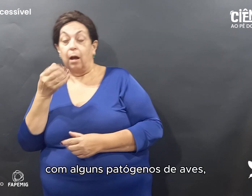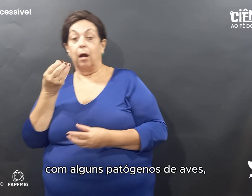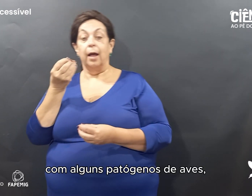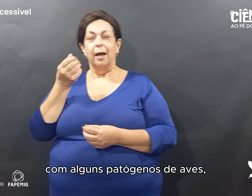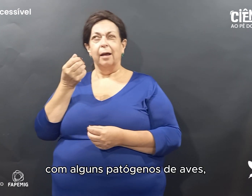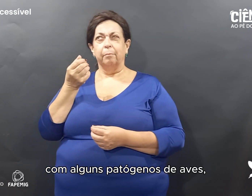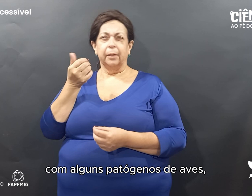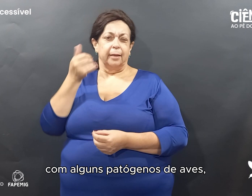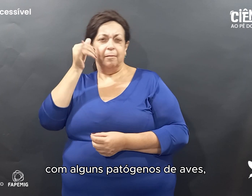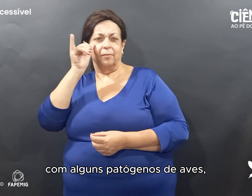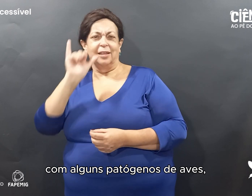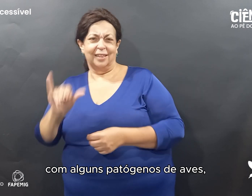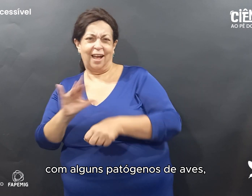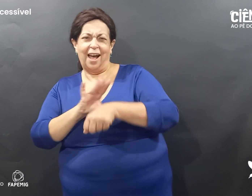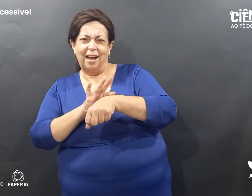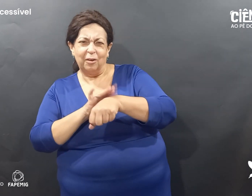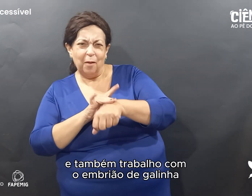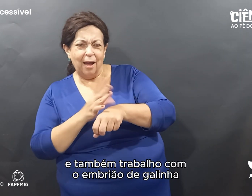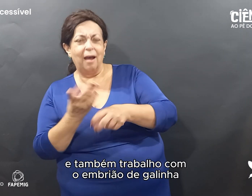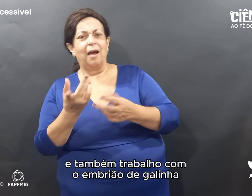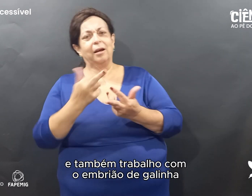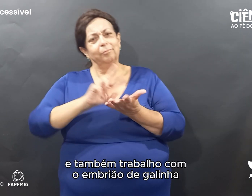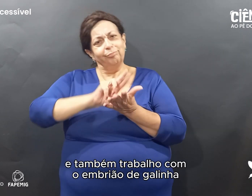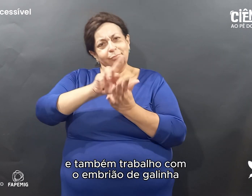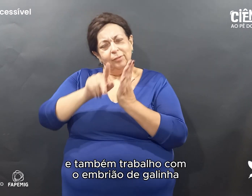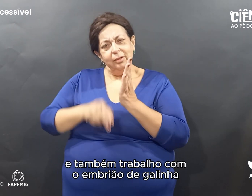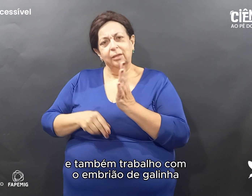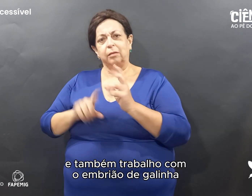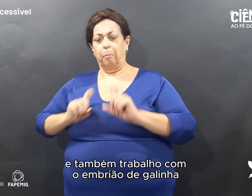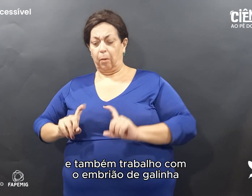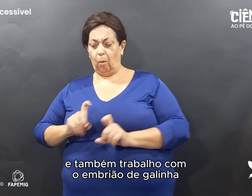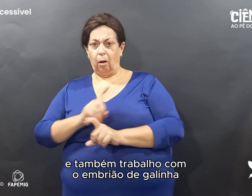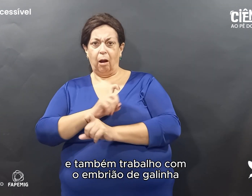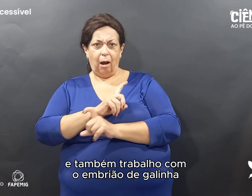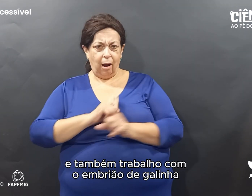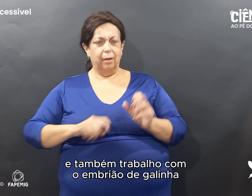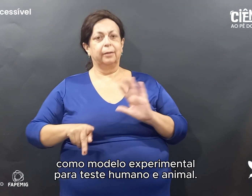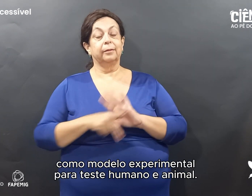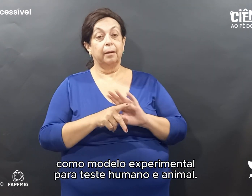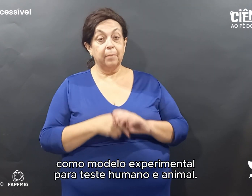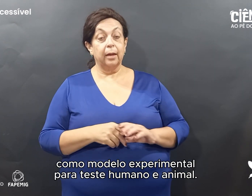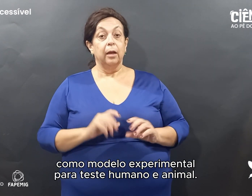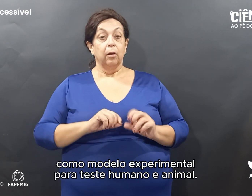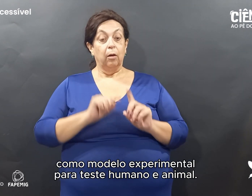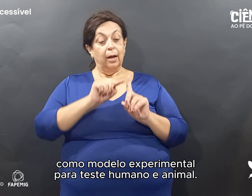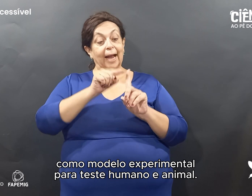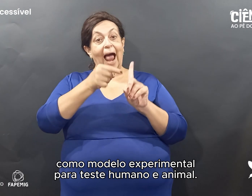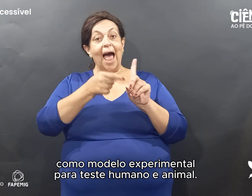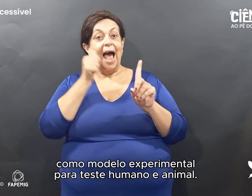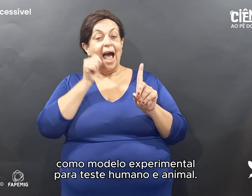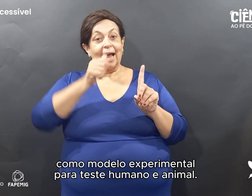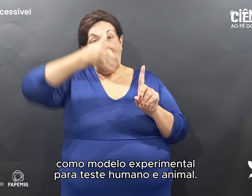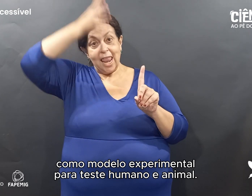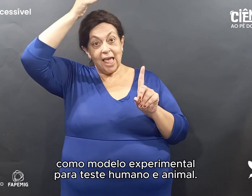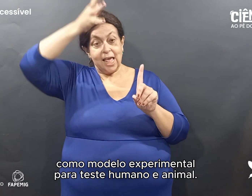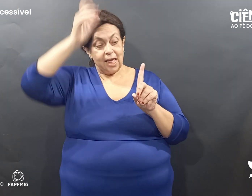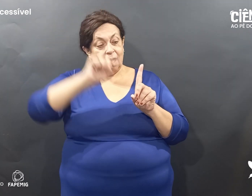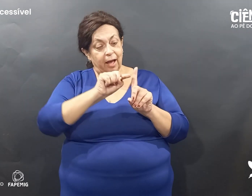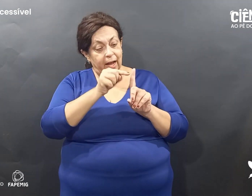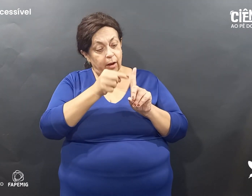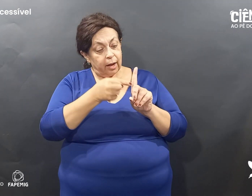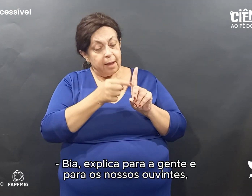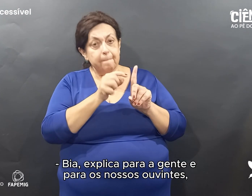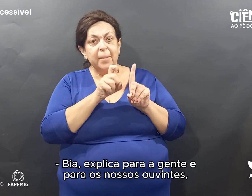com alguns patógenos de aves e também trabalho com embriões de galinha como modelo experimental para teste humano e